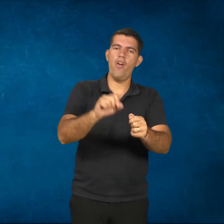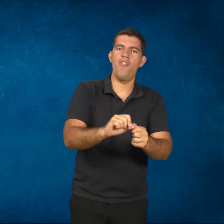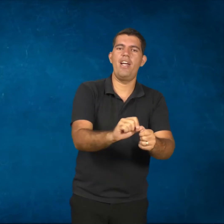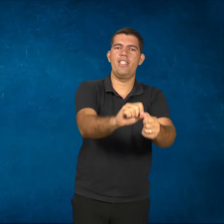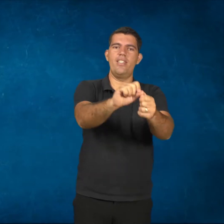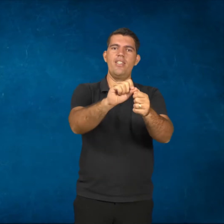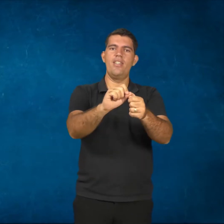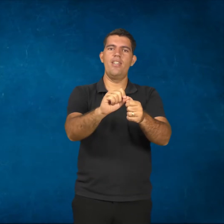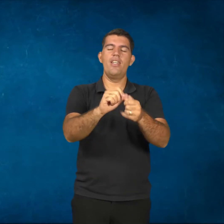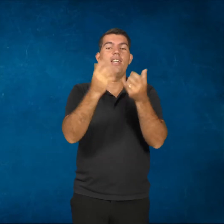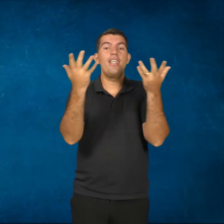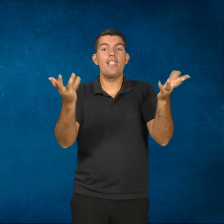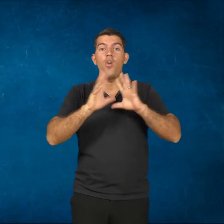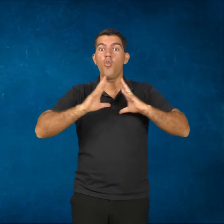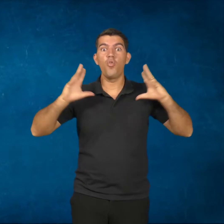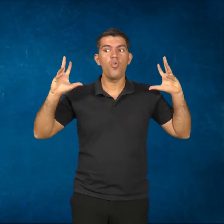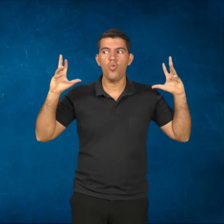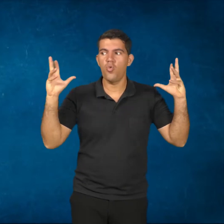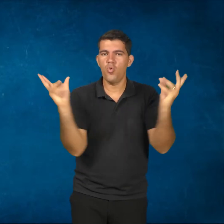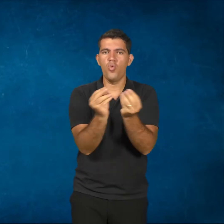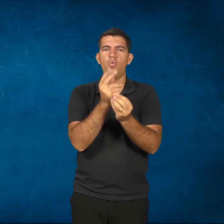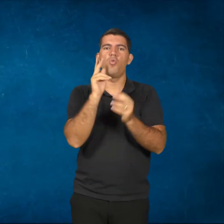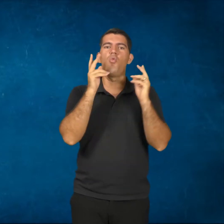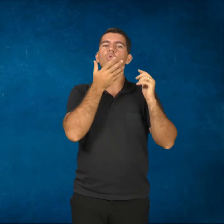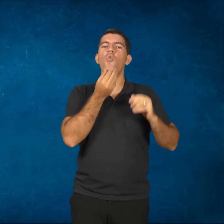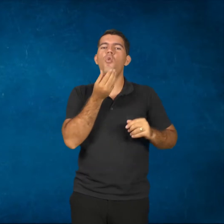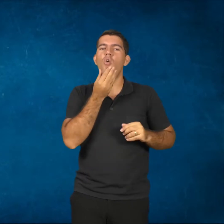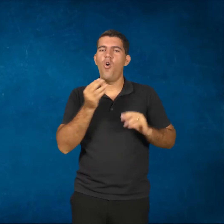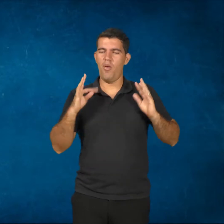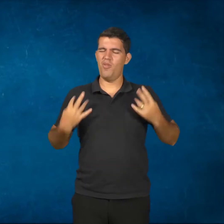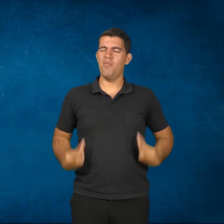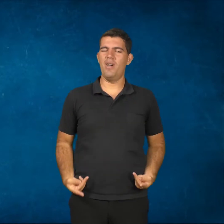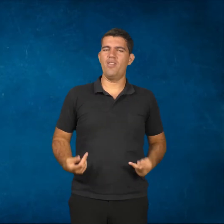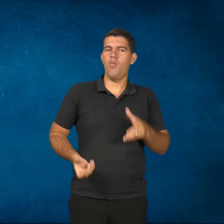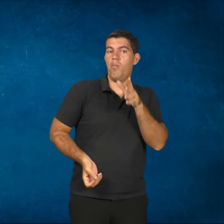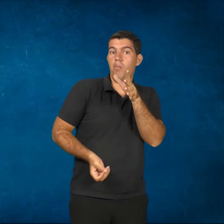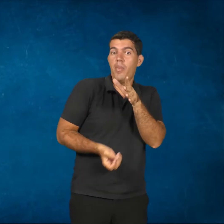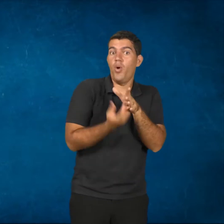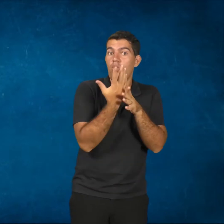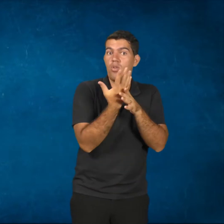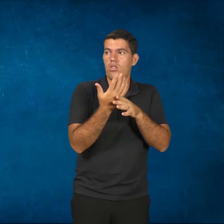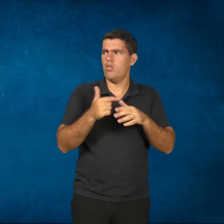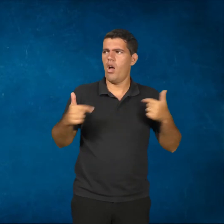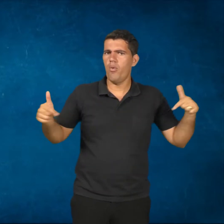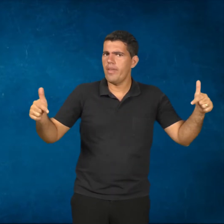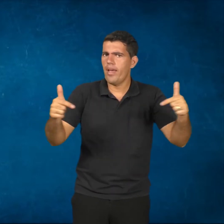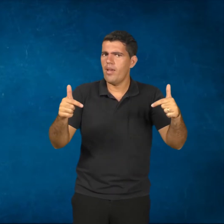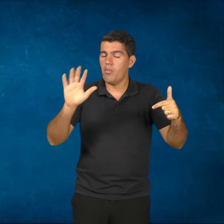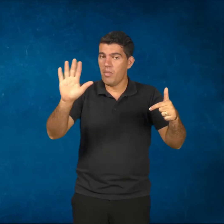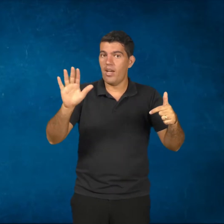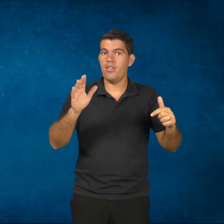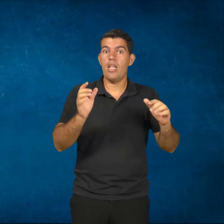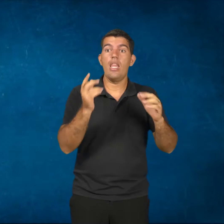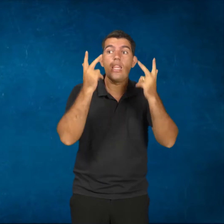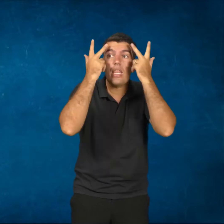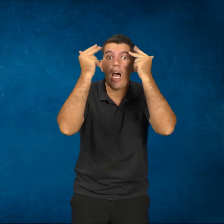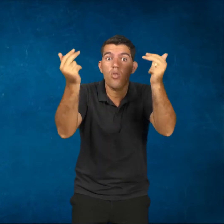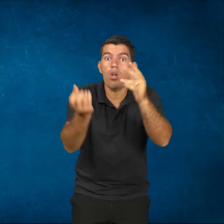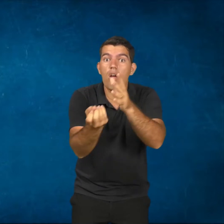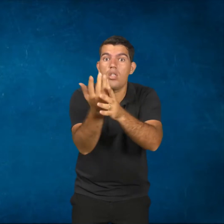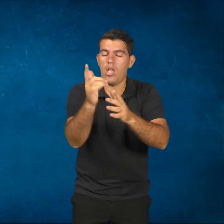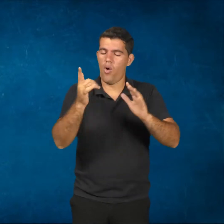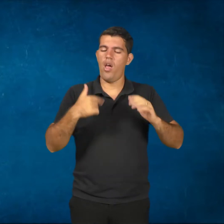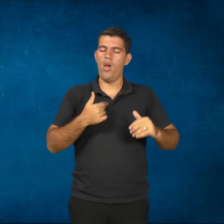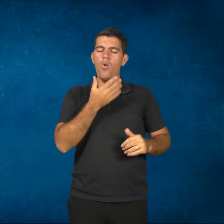faço. Então, tudo isso que o homem produz, que não existe naturalmente, que é produção do homem,